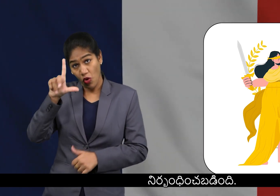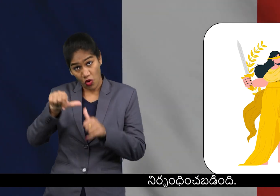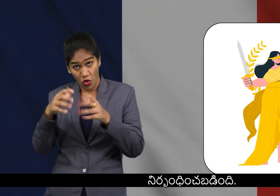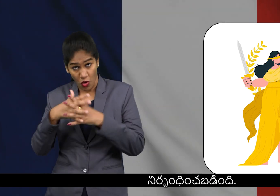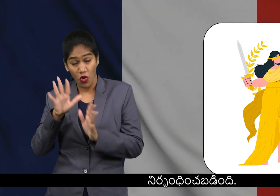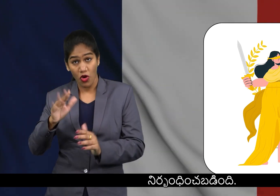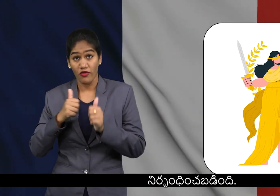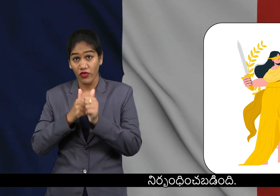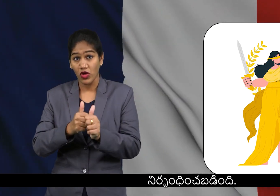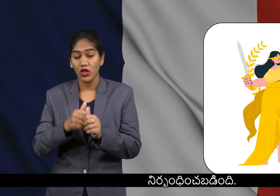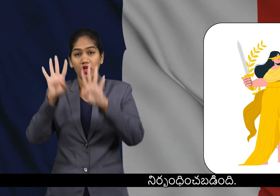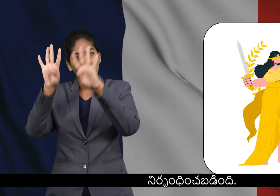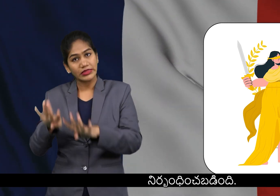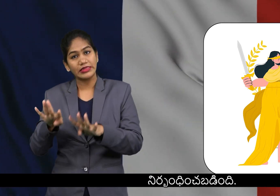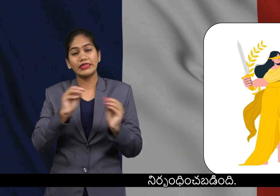నిర్బంధించబడింది.